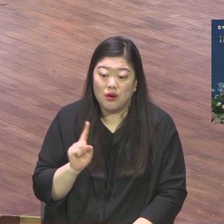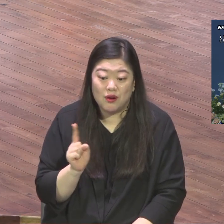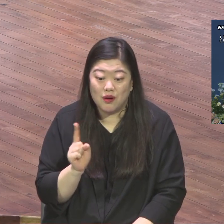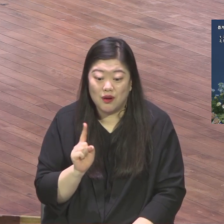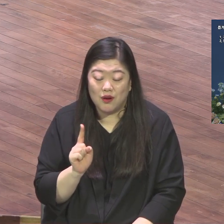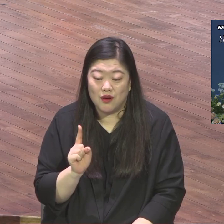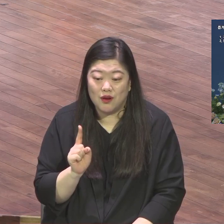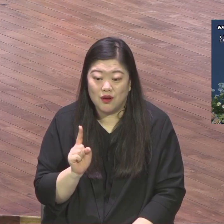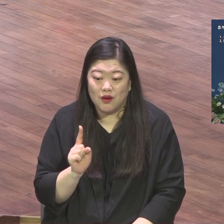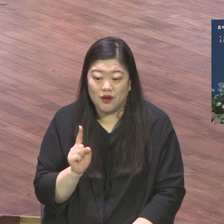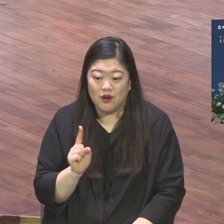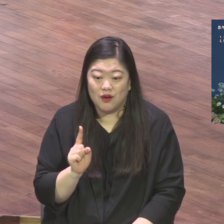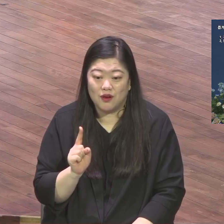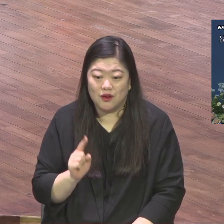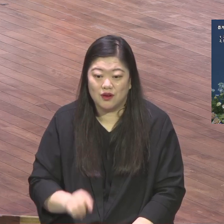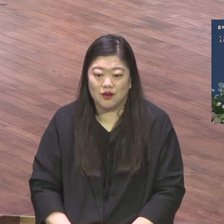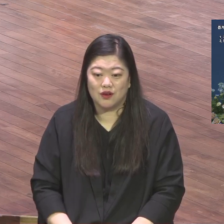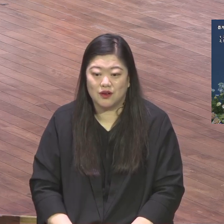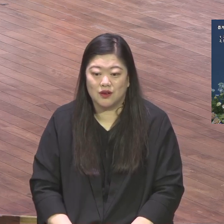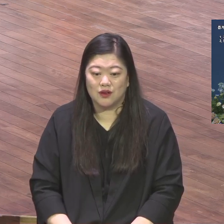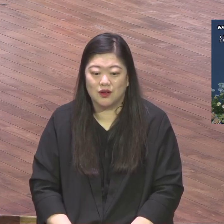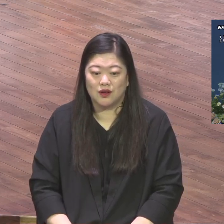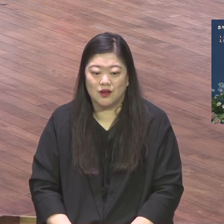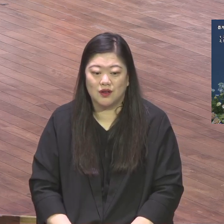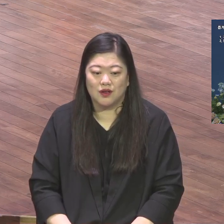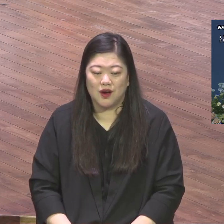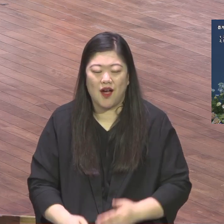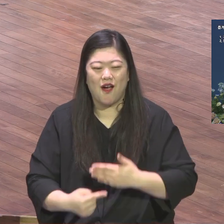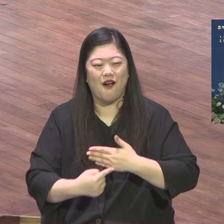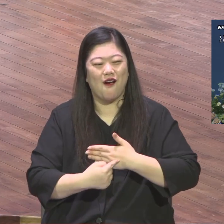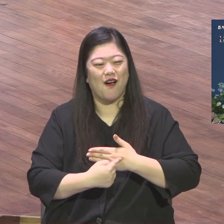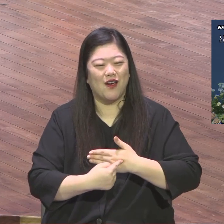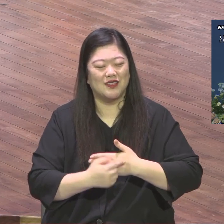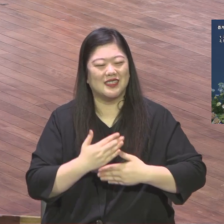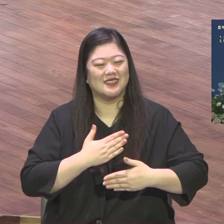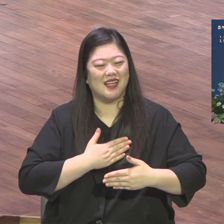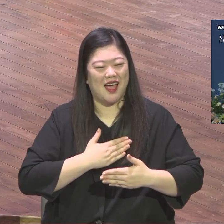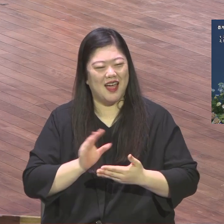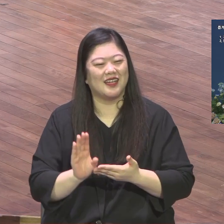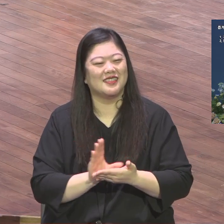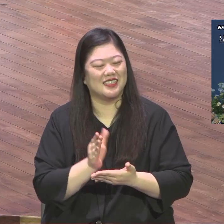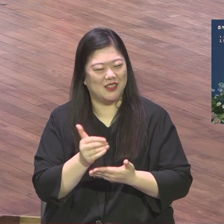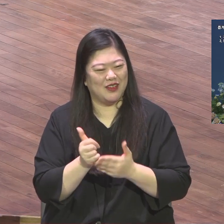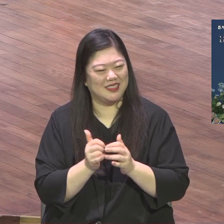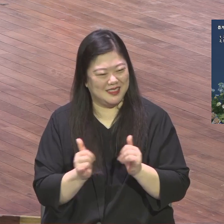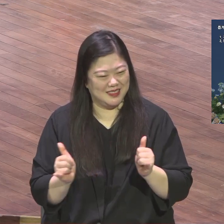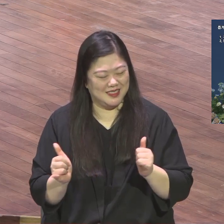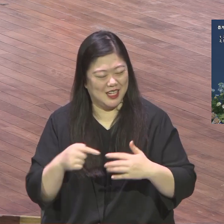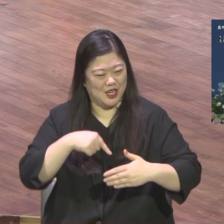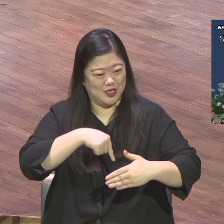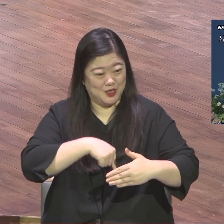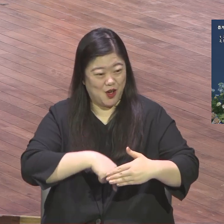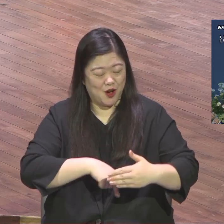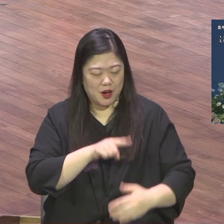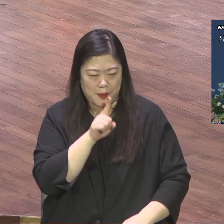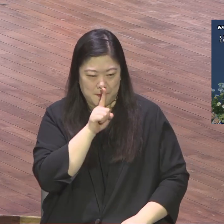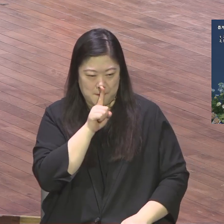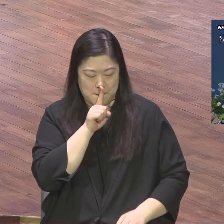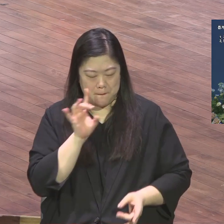아닌 그리스도인이라 일컫는 사람의 침묵이다 그랬어요. 아멘. 침묵.